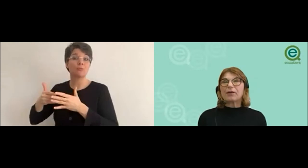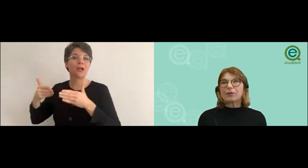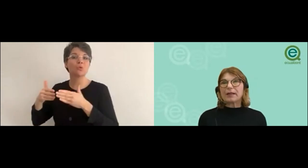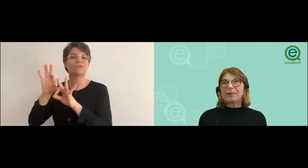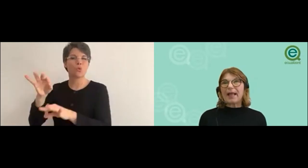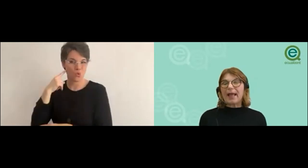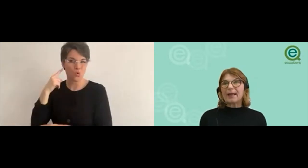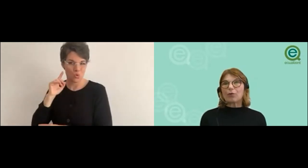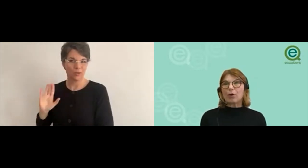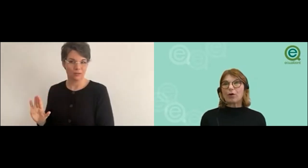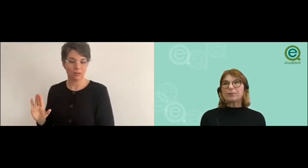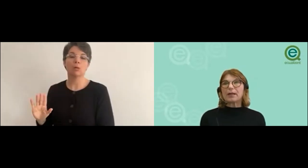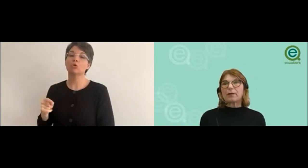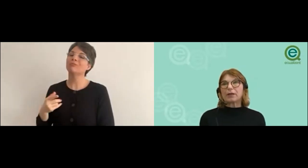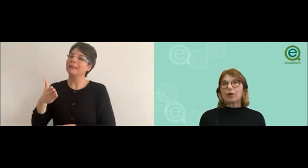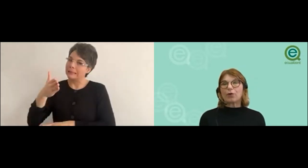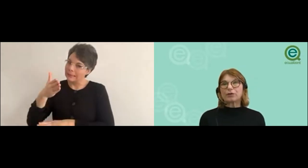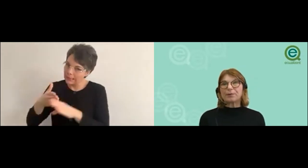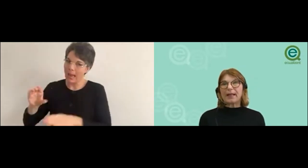gehen wir von einer Beteiligung aus,